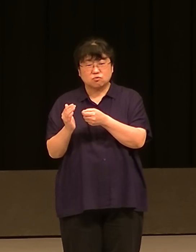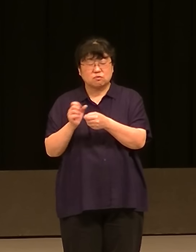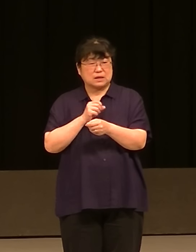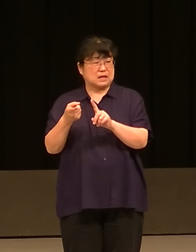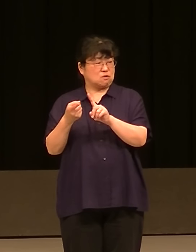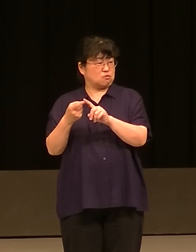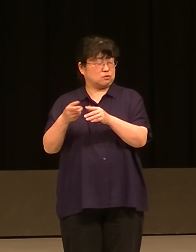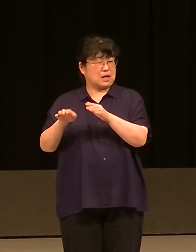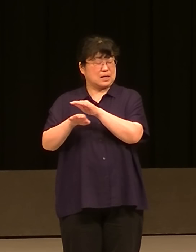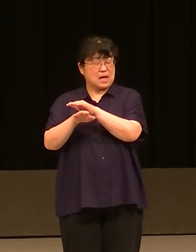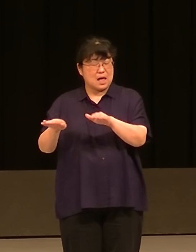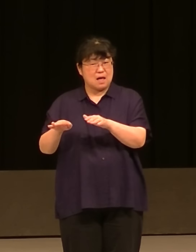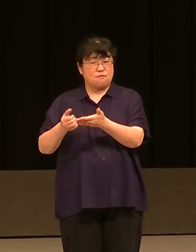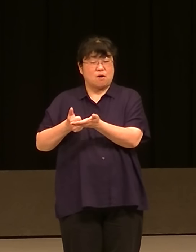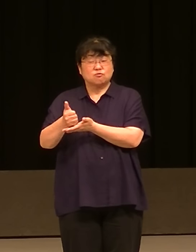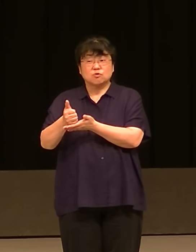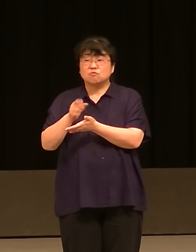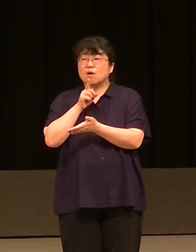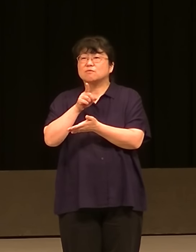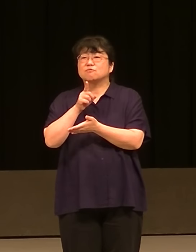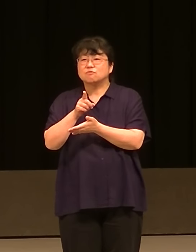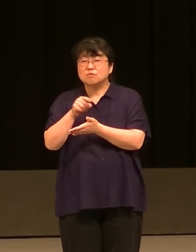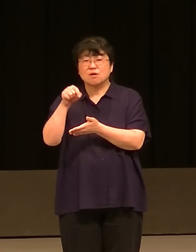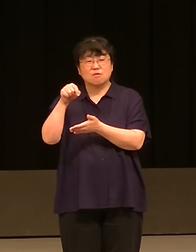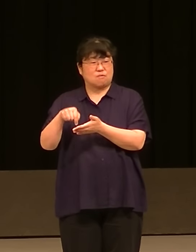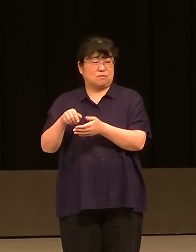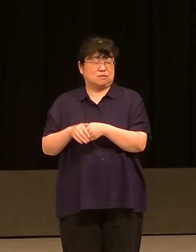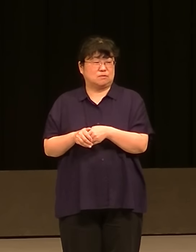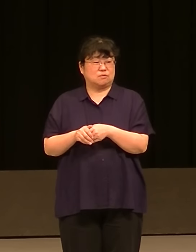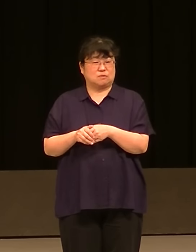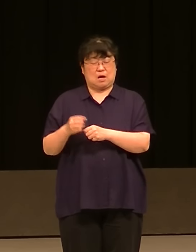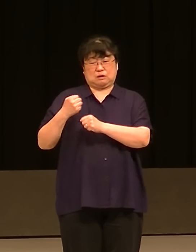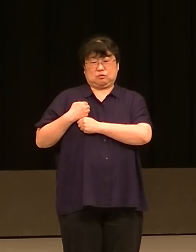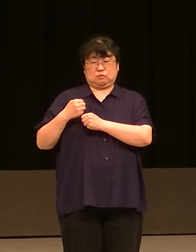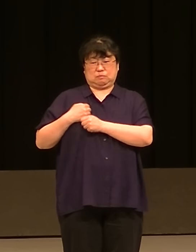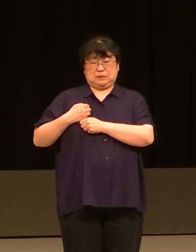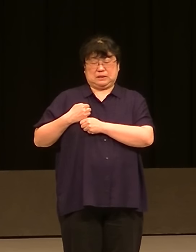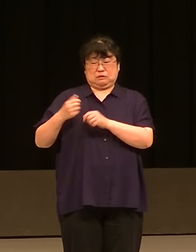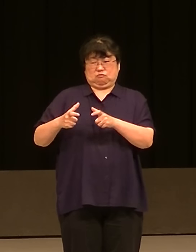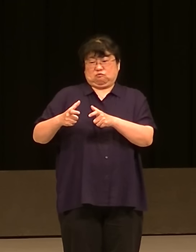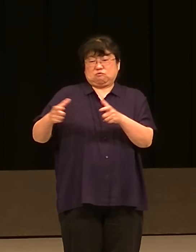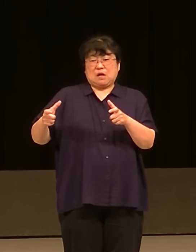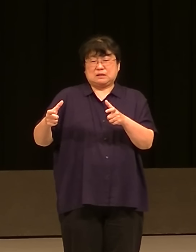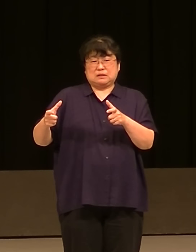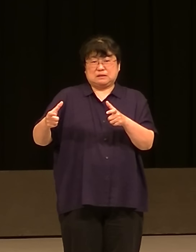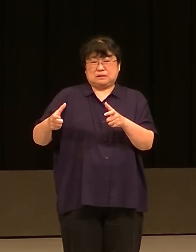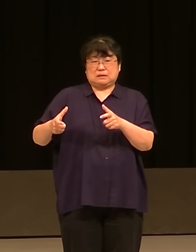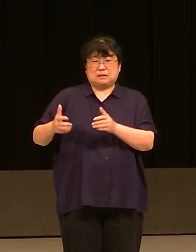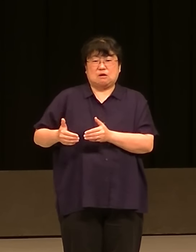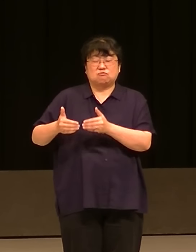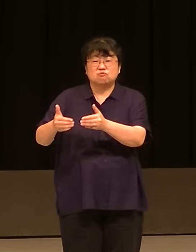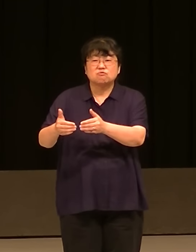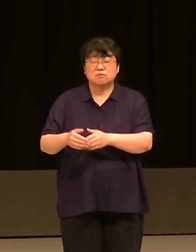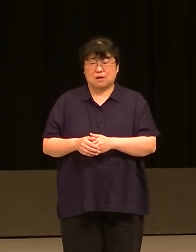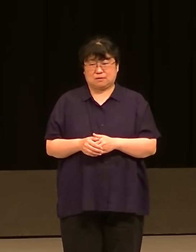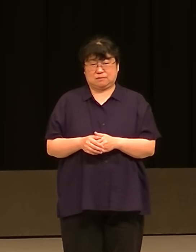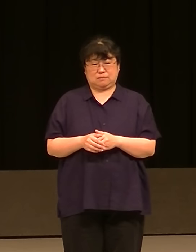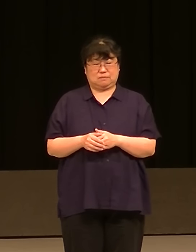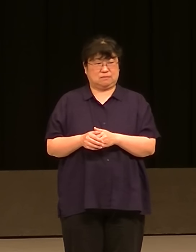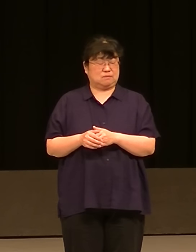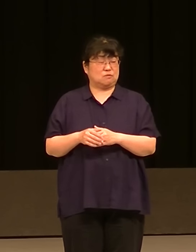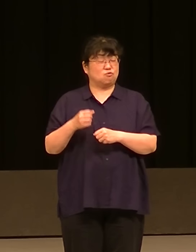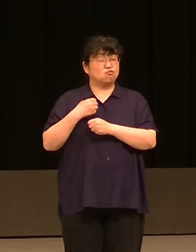的平和主義とか言って、この軍備増強を、に向かって走っている陸海空軍を持た